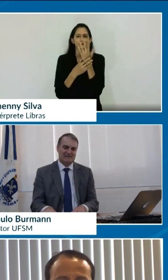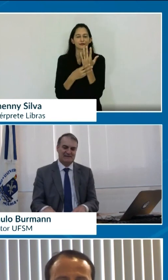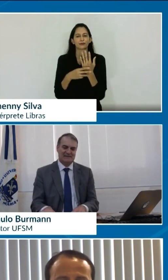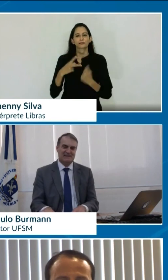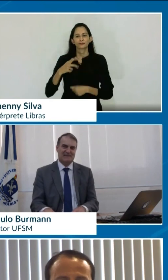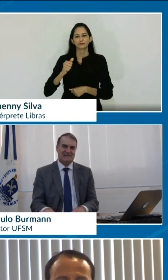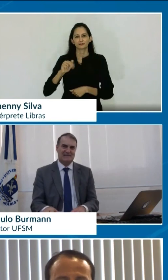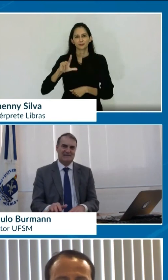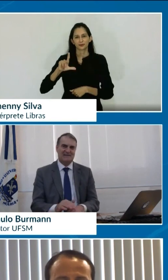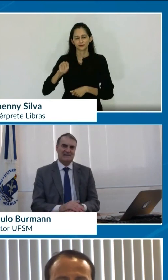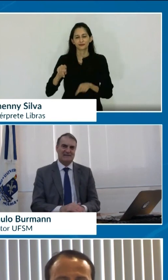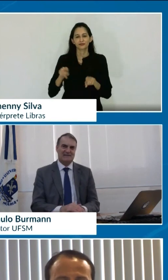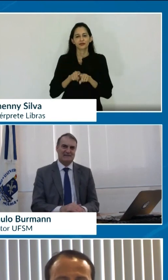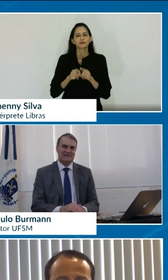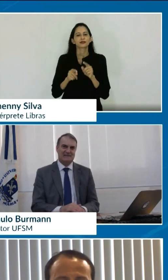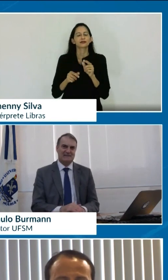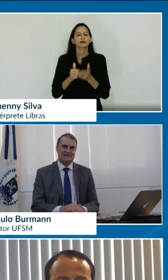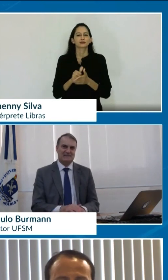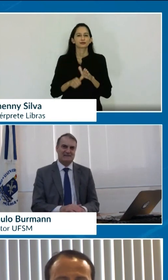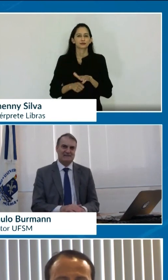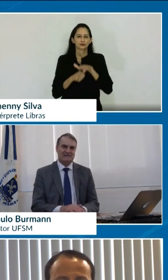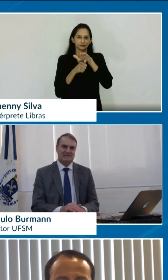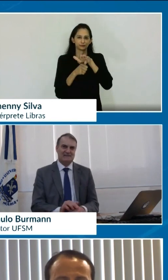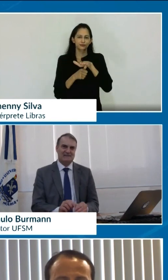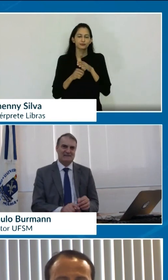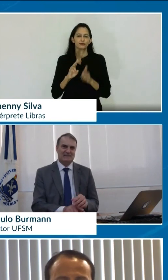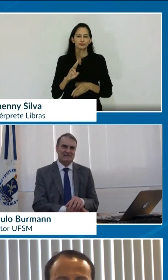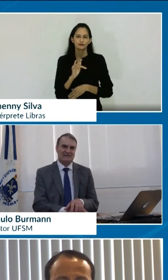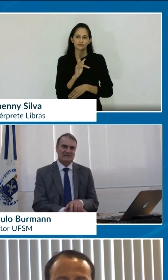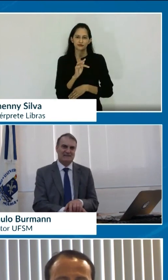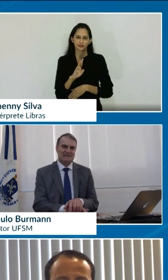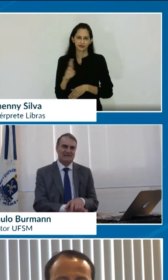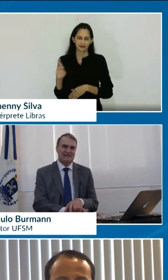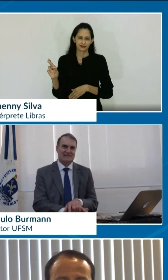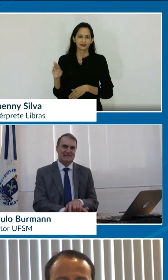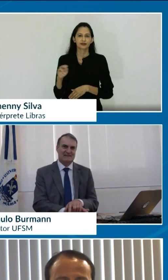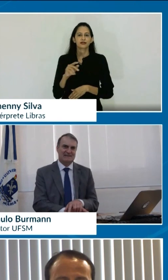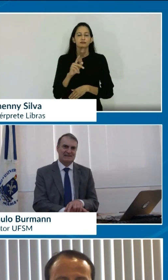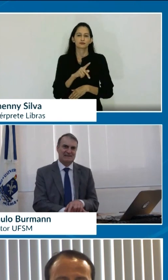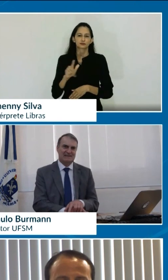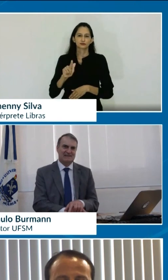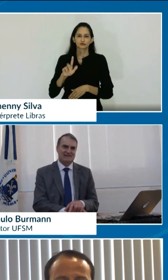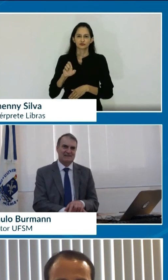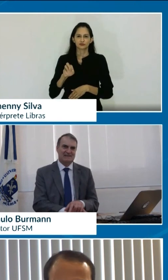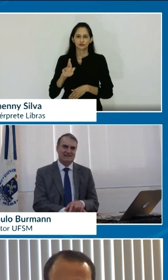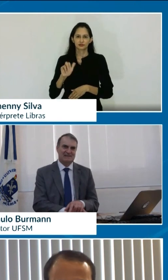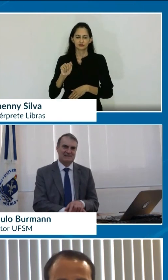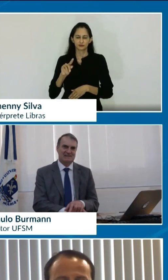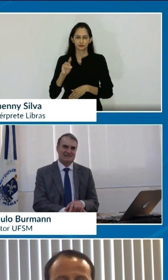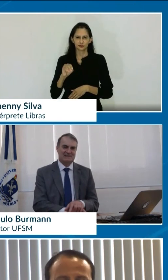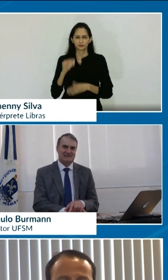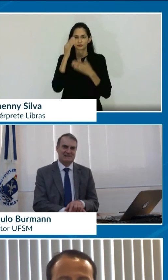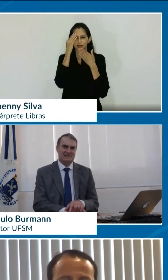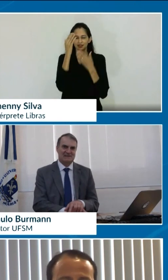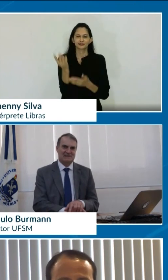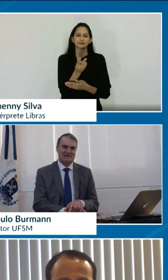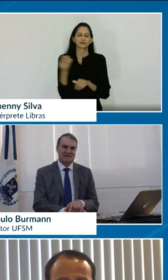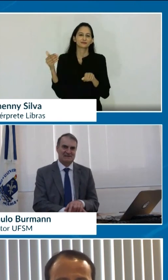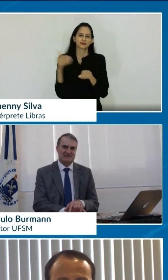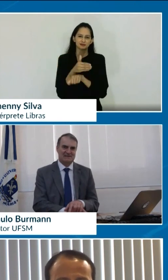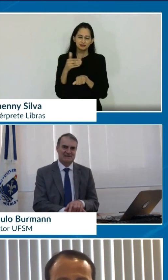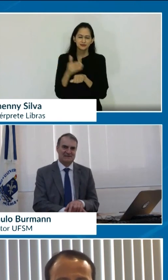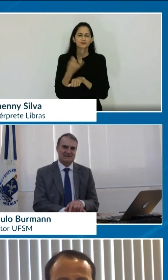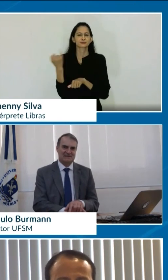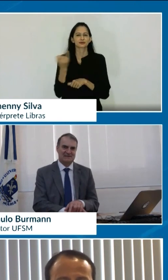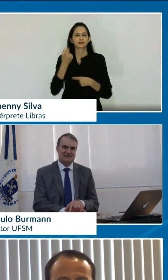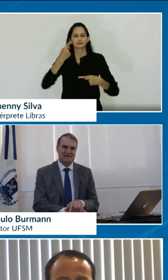e também do reitor da Universidade Federal de Roraima, Geraldo Ticianelli. Muito obrigada, professores, pela presença de vocês, muito importante